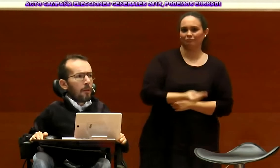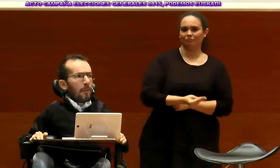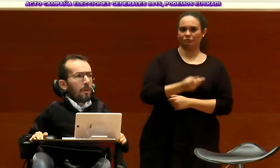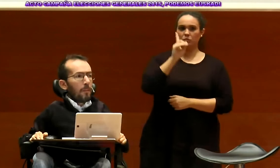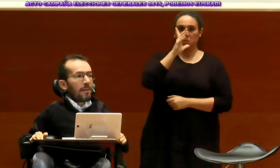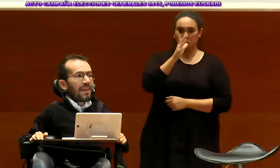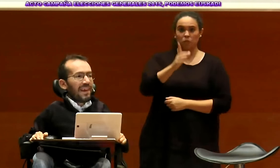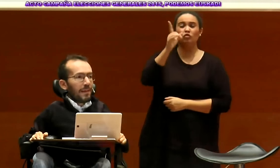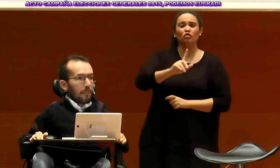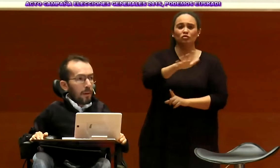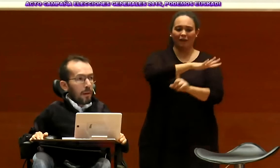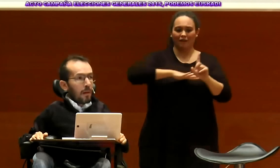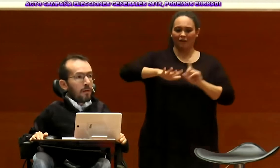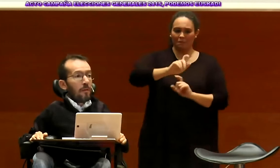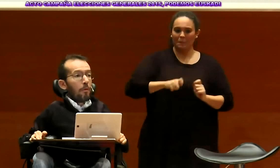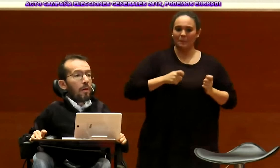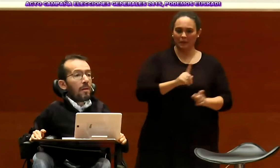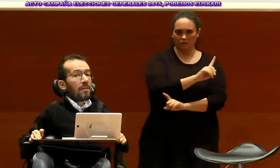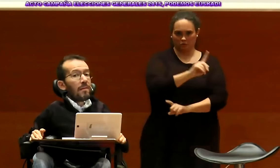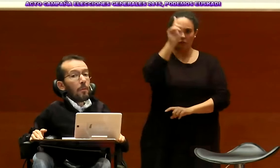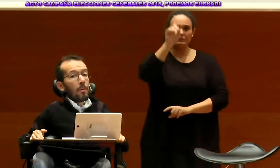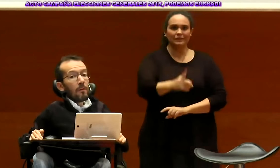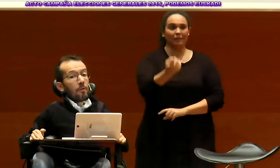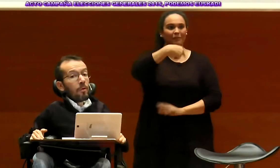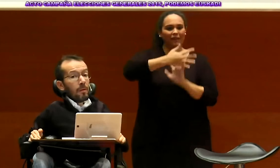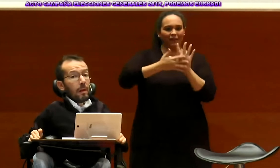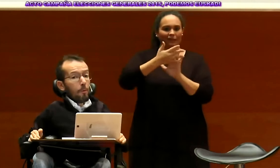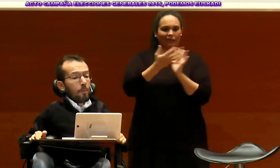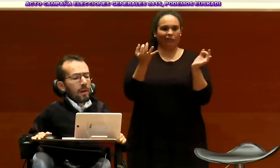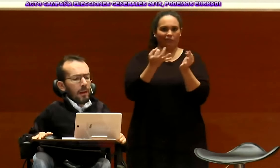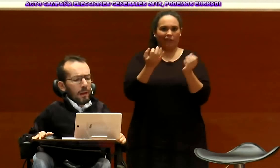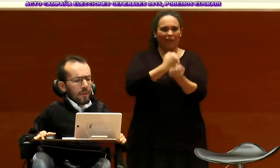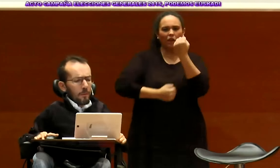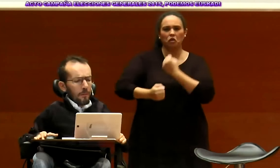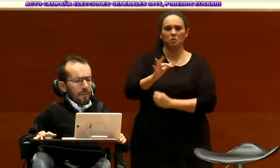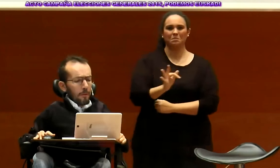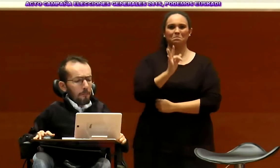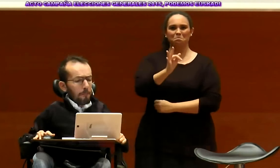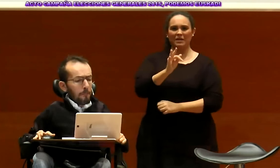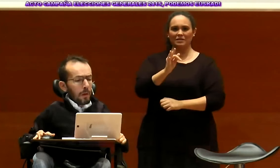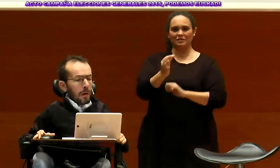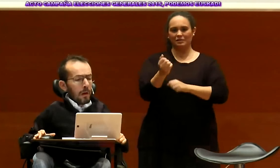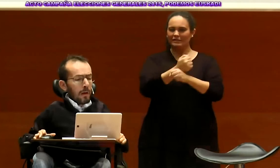hablando de medio ambiente, que también, sino que además estamos hablando de economía y de generación de empleo.